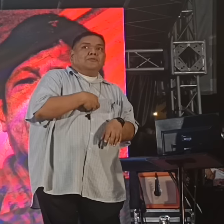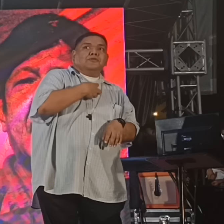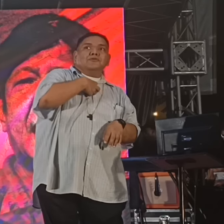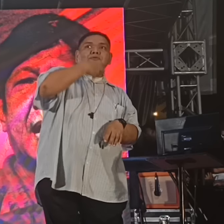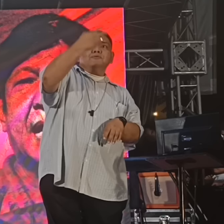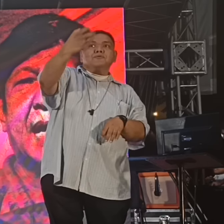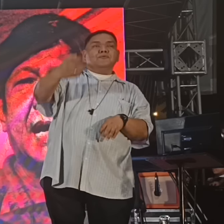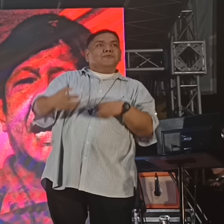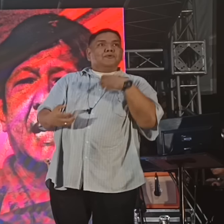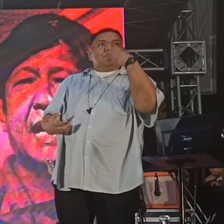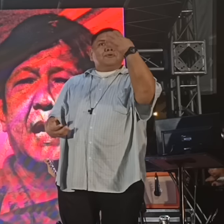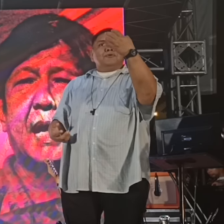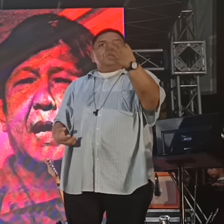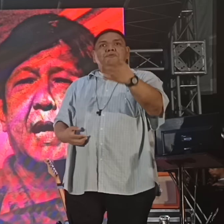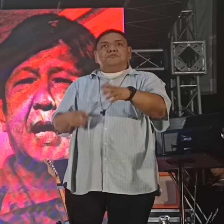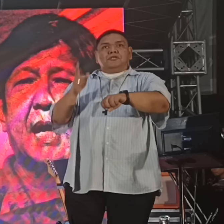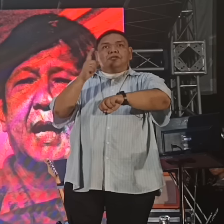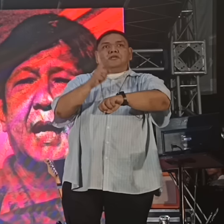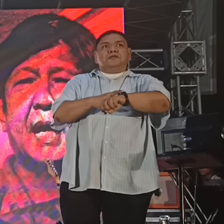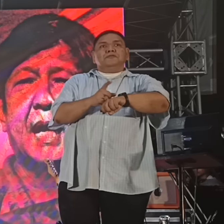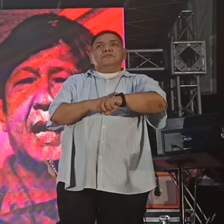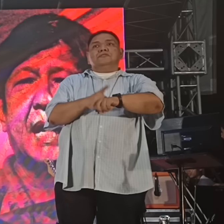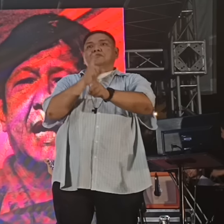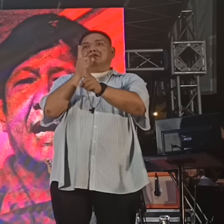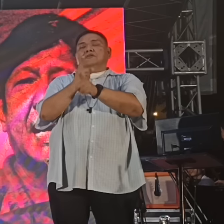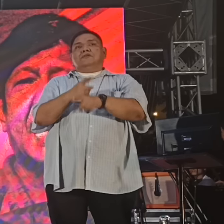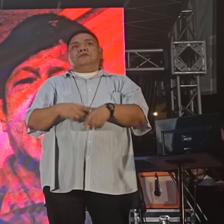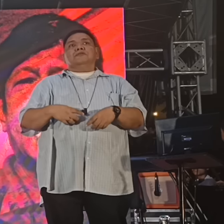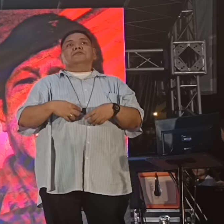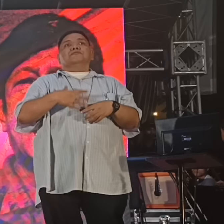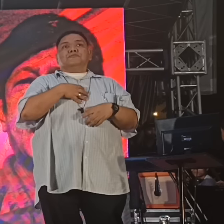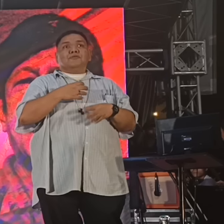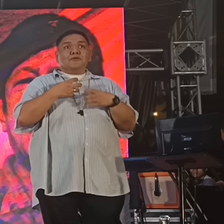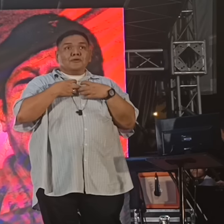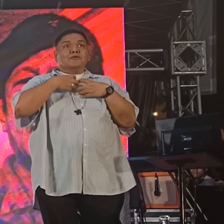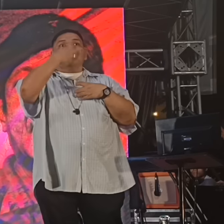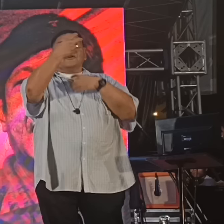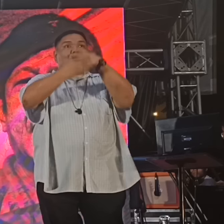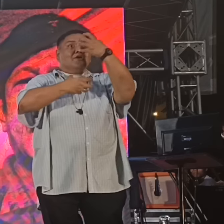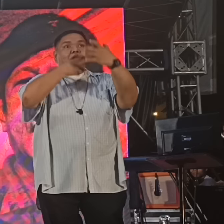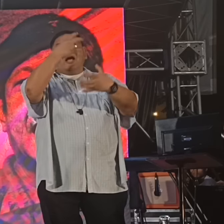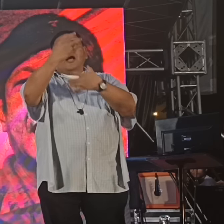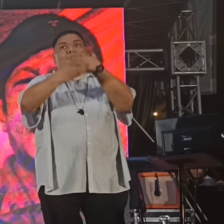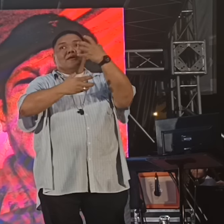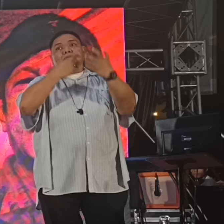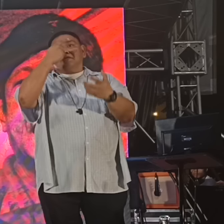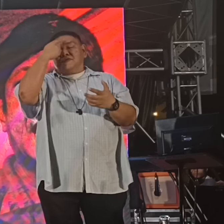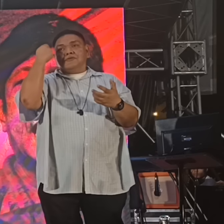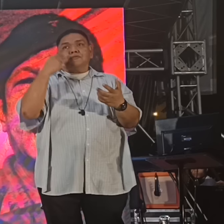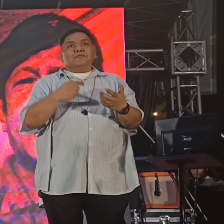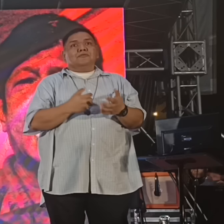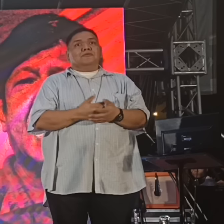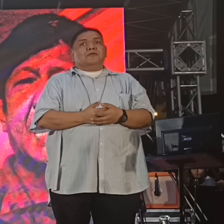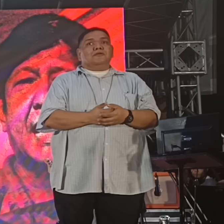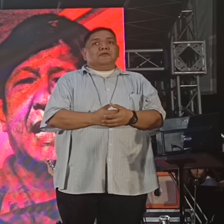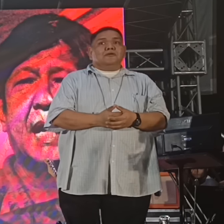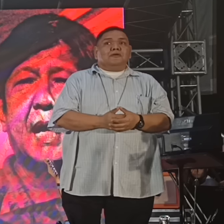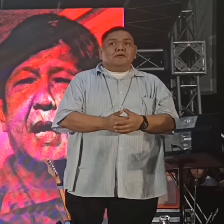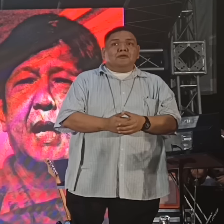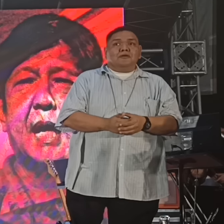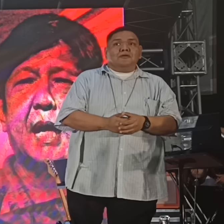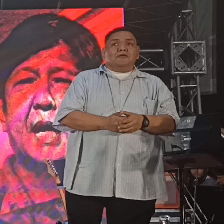pero this is the right time na gusto kong masabi ang nasa loobin ko dahil